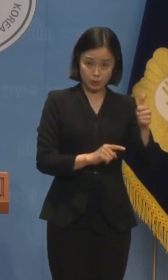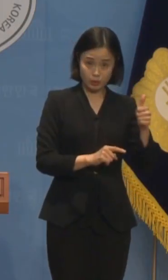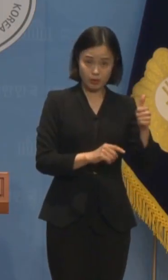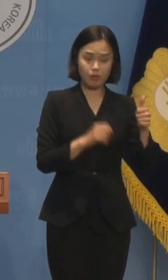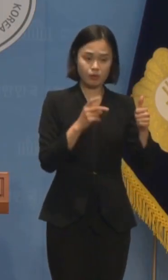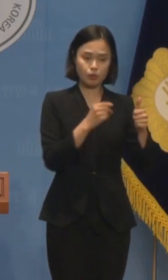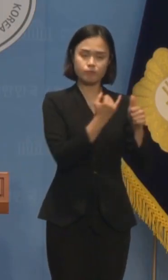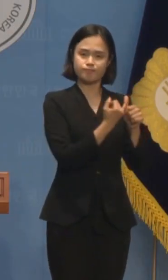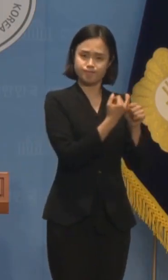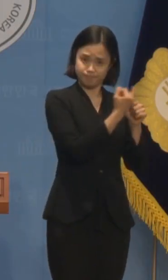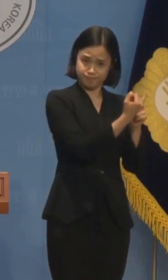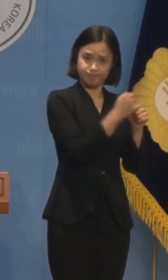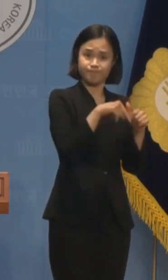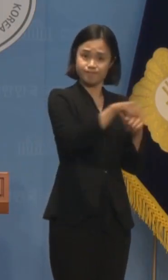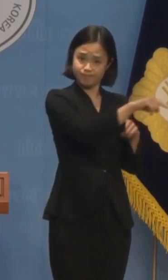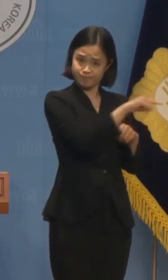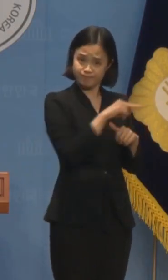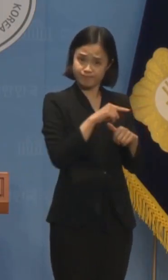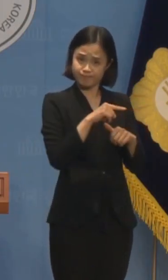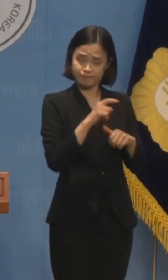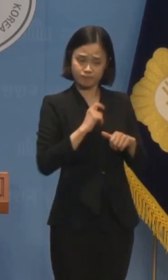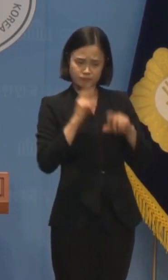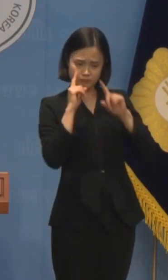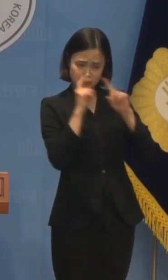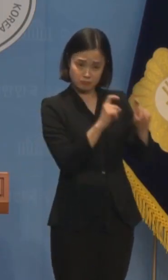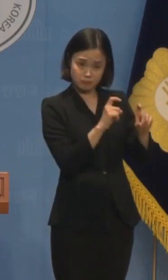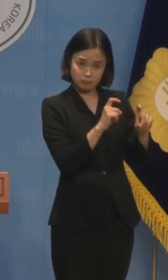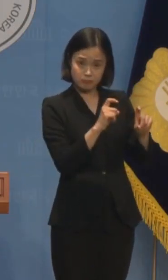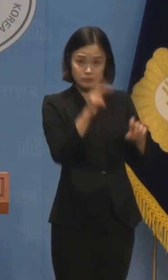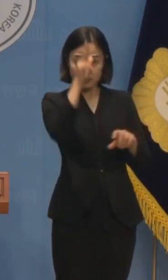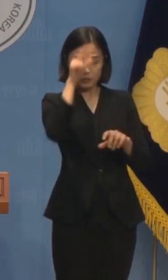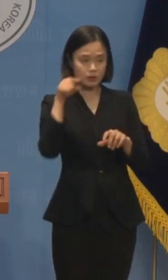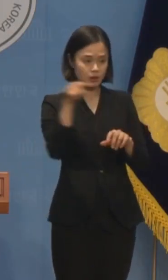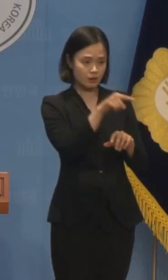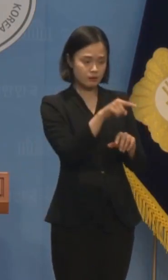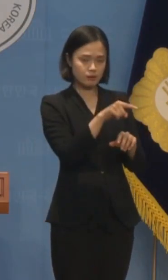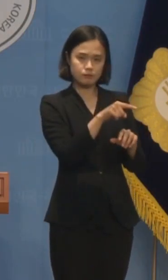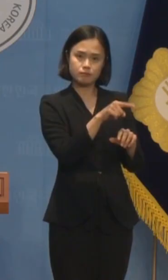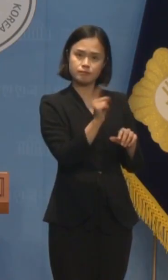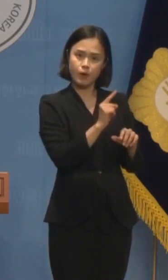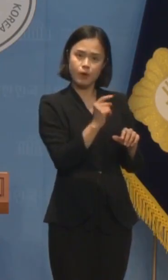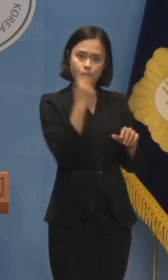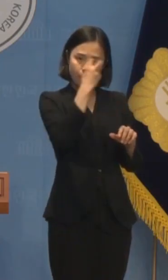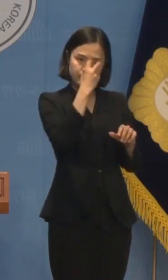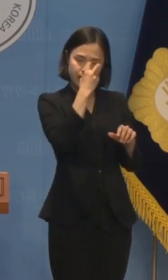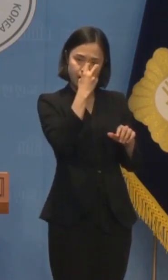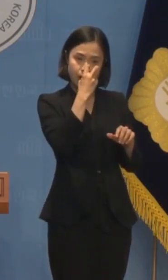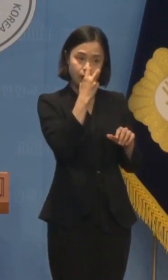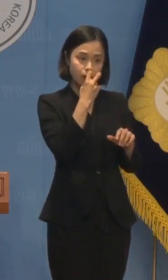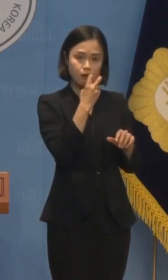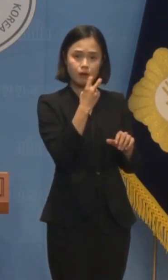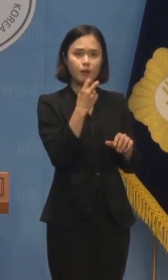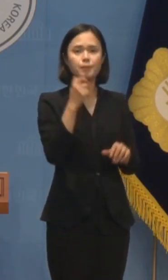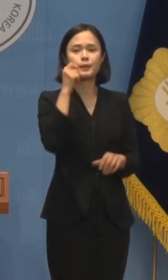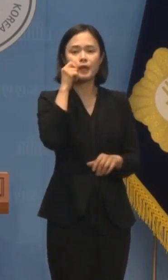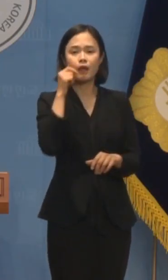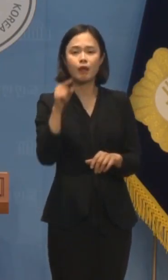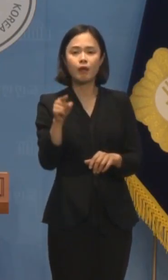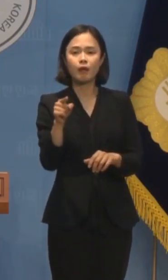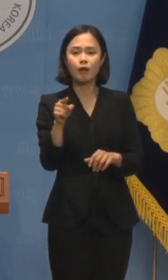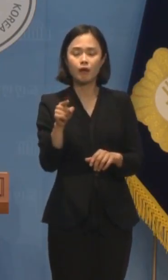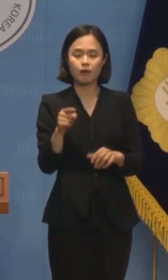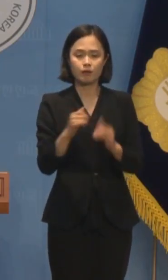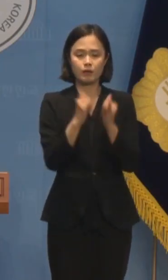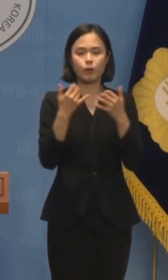인물도 소환 조사조차 못하는 경찰이 힘없고 백없는 노동자들에겐 무자비한 권력을